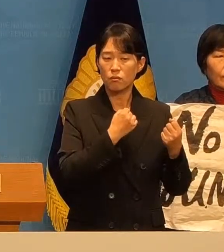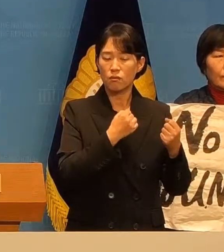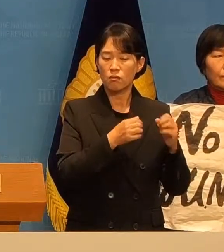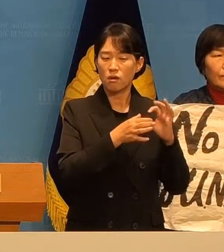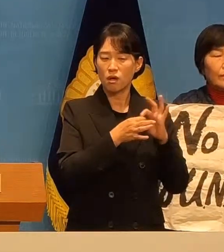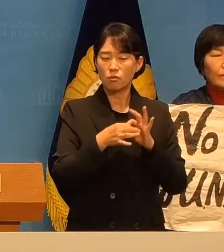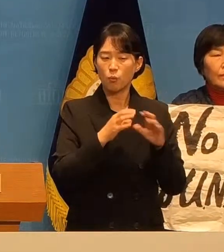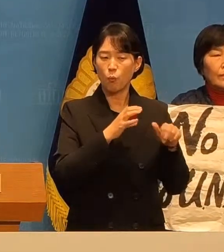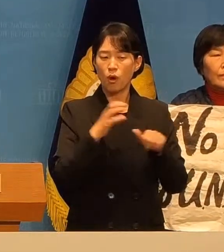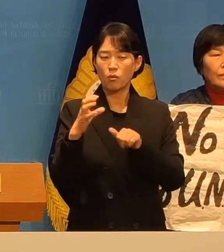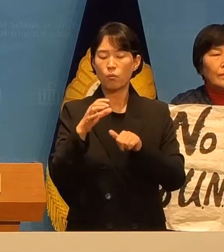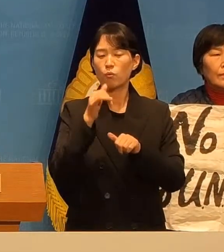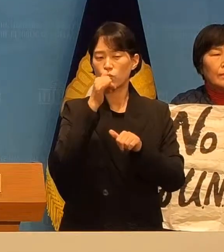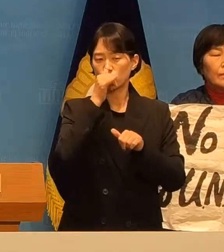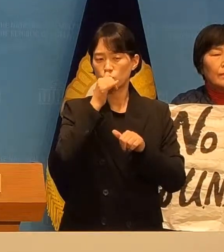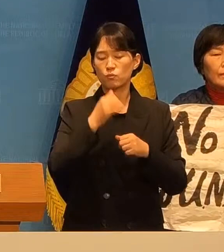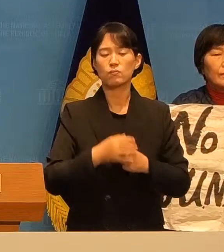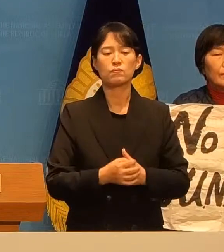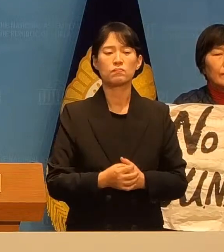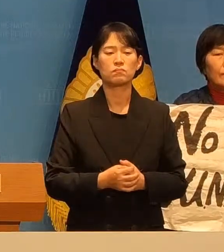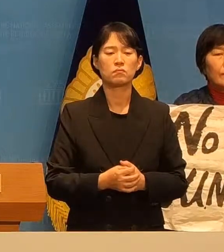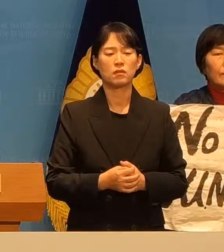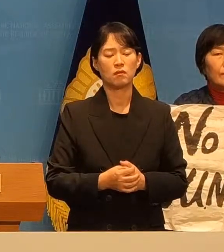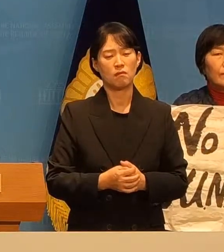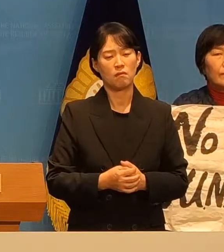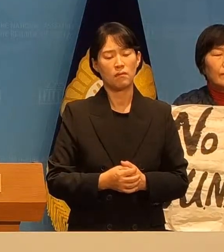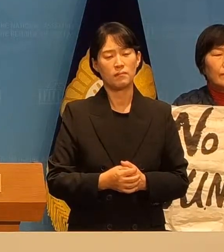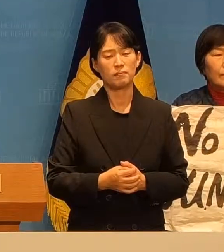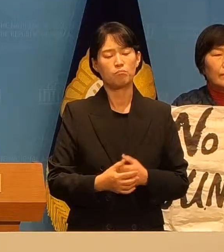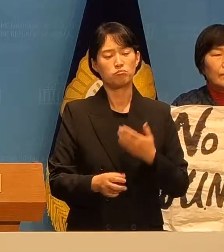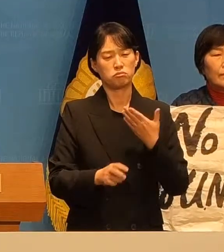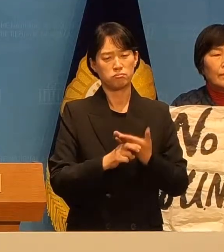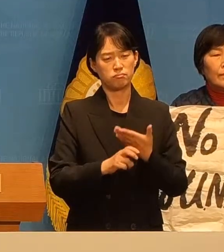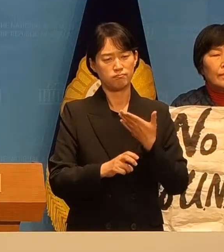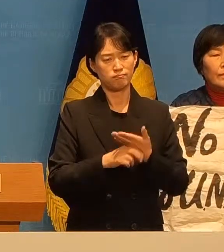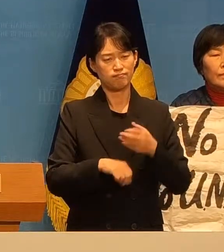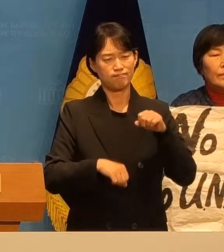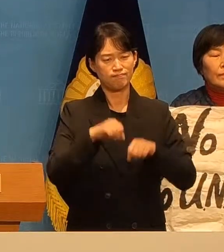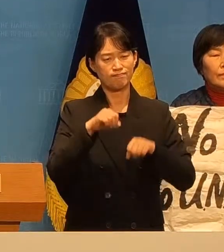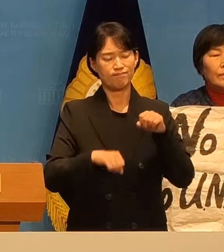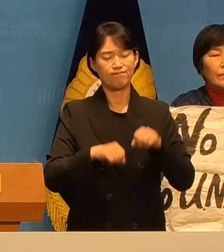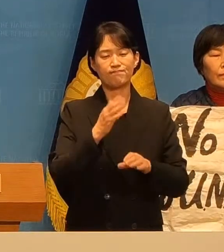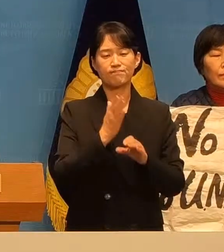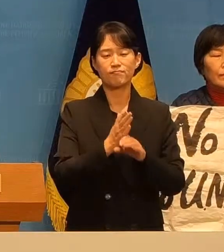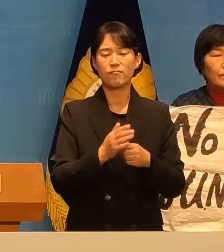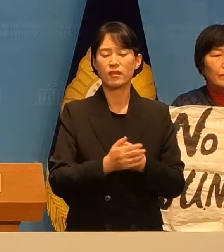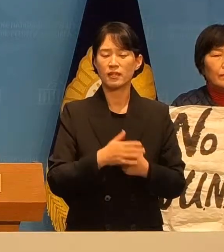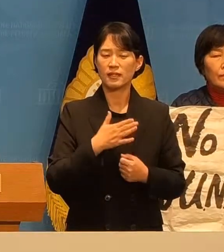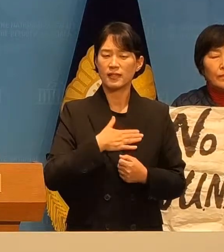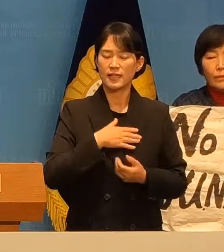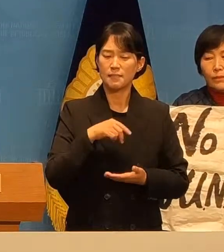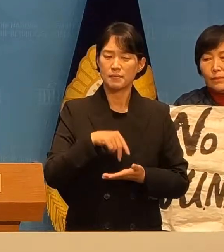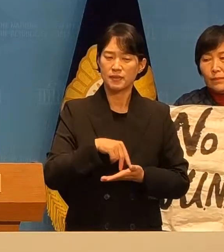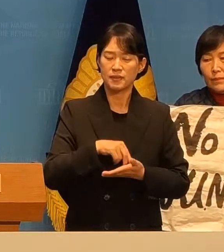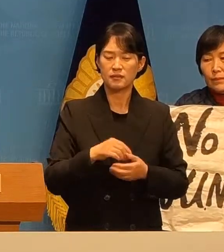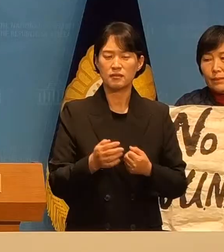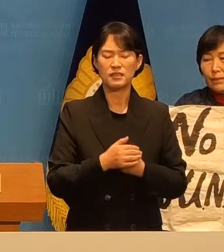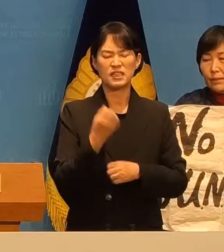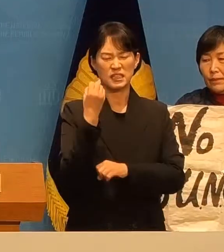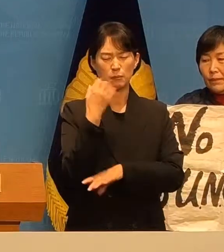군사정전위원회를 활용하여 이와 같은 무리한 이러한 불법 행위를 저지르고 있습니다. 저는 여기에 대해서 근본적인